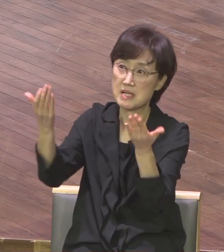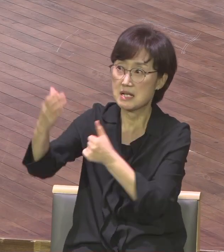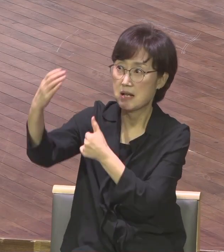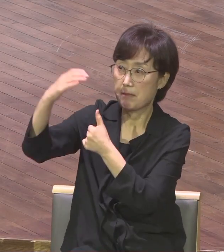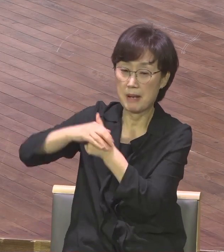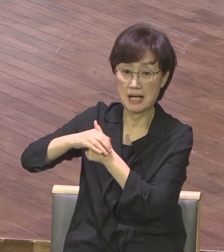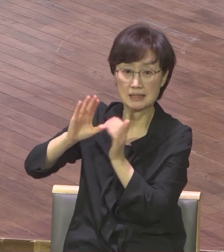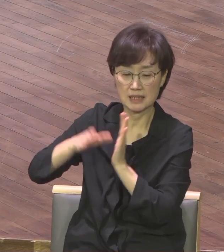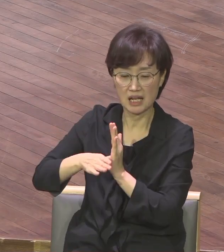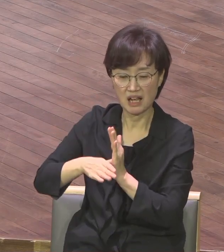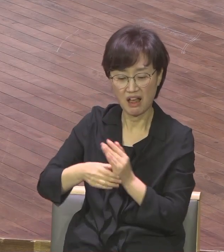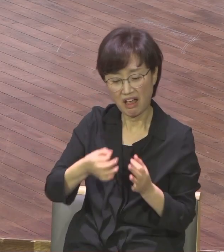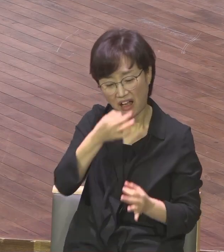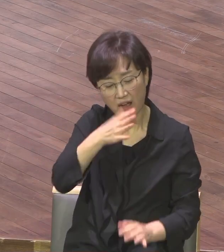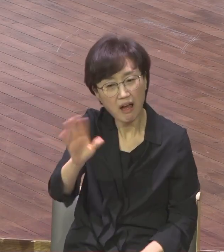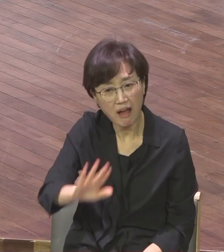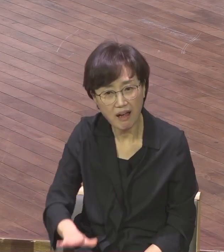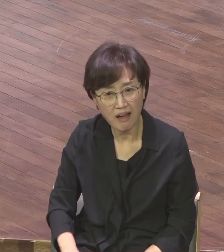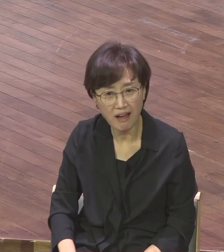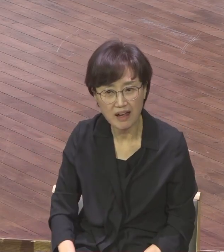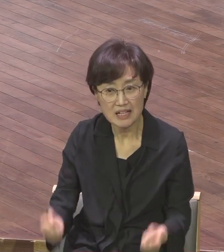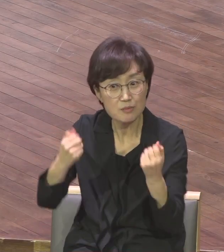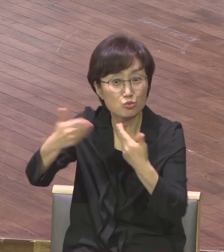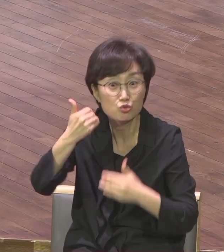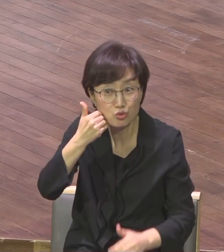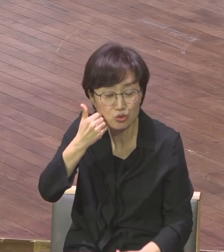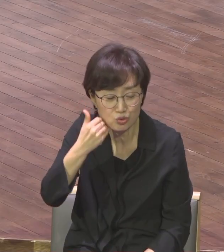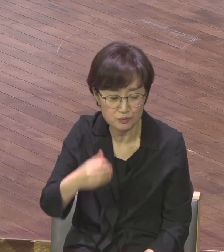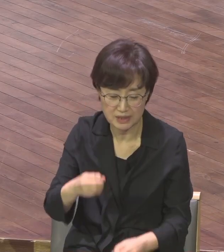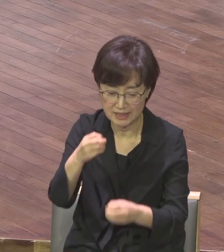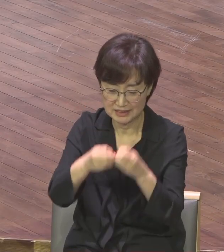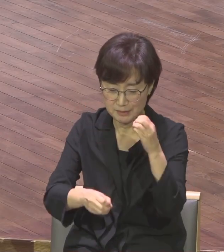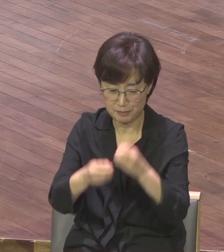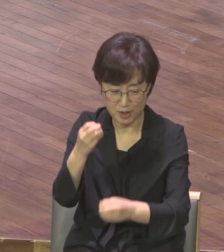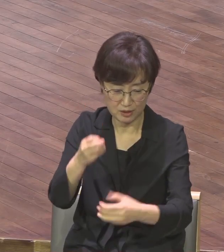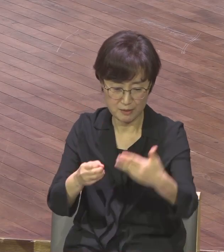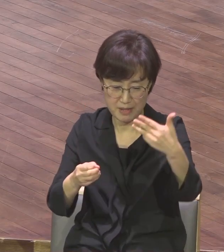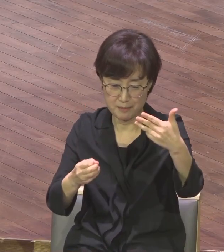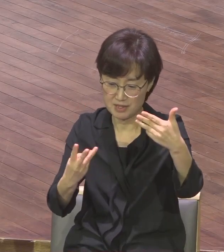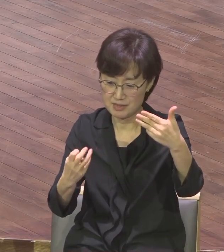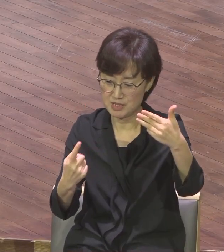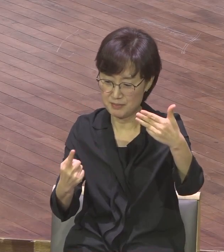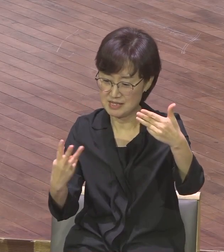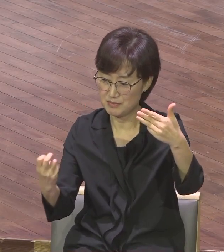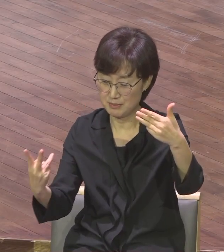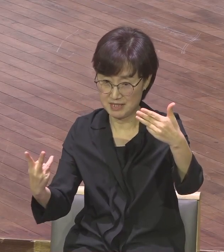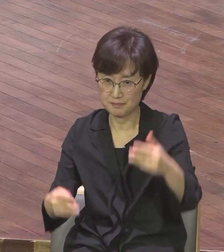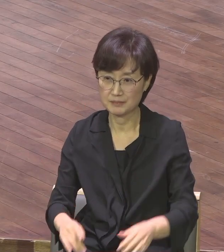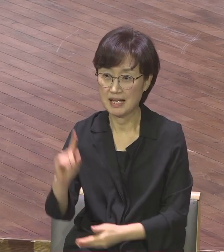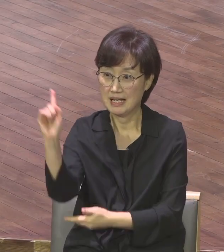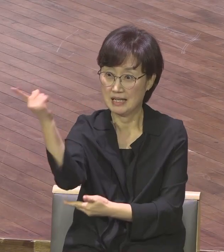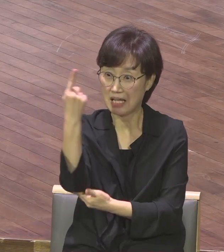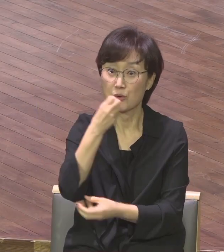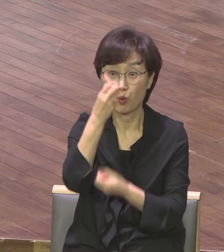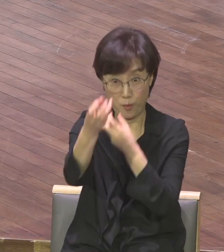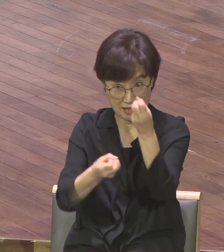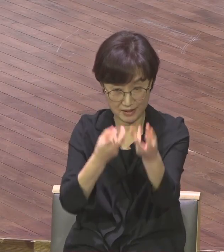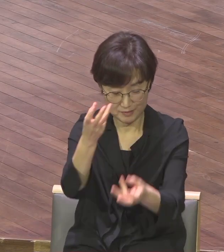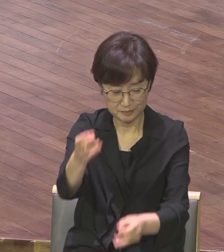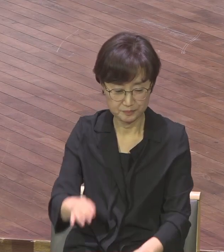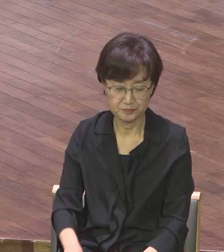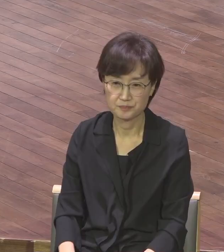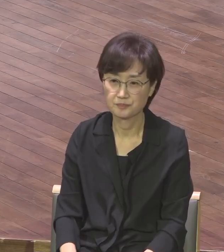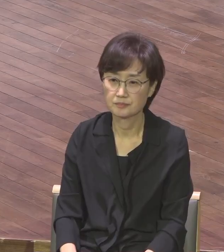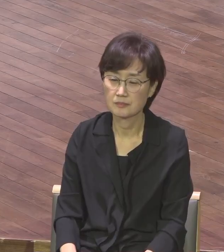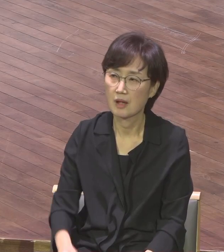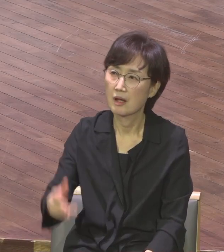때 힘 주시는 분이 계세요. 시편 이 8편 31절에 32절에 보면 다윗이 이렇게 선포하죠.